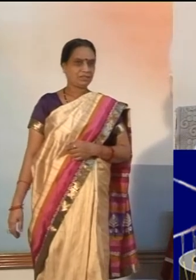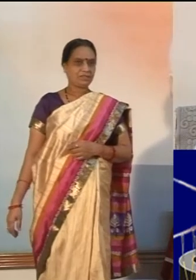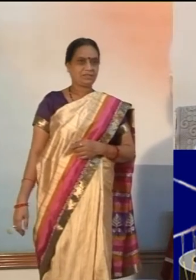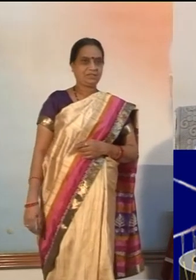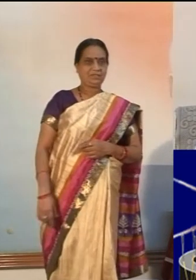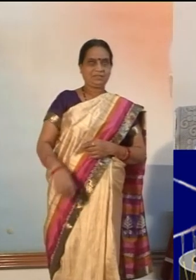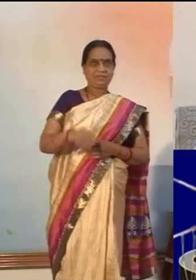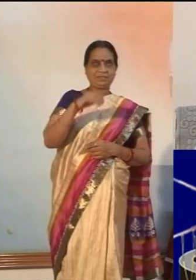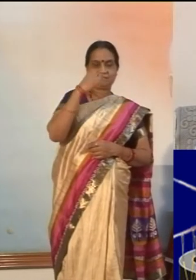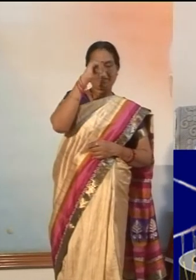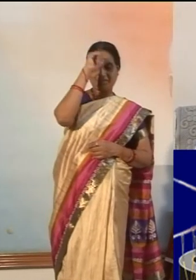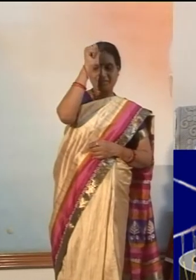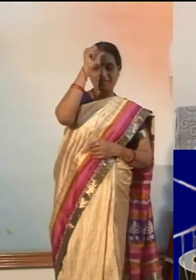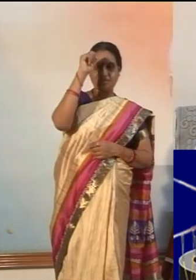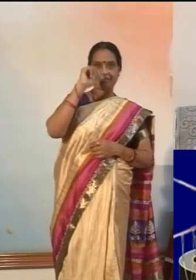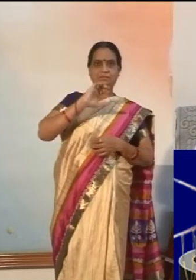हिंदू धर्म में जिन्हें